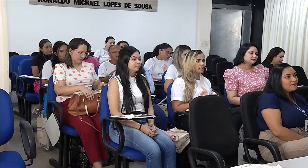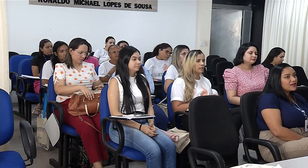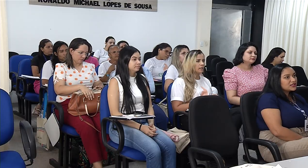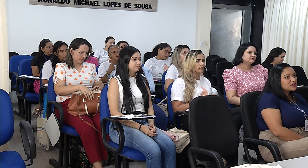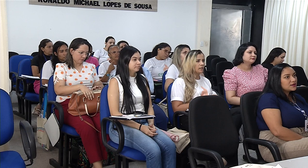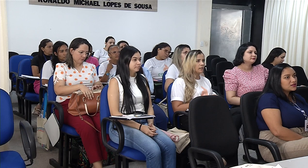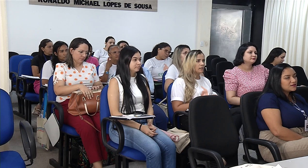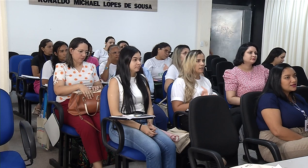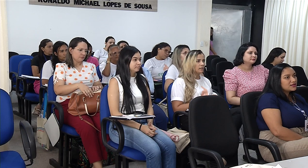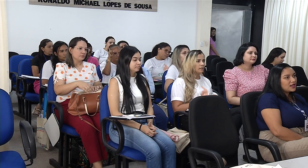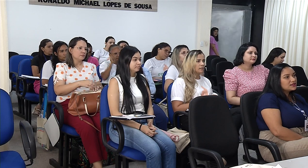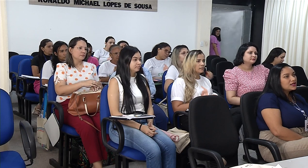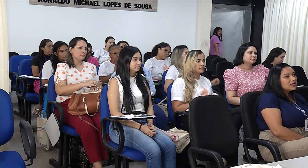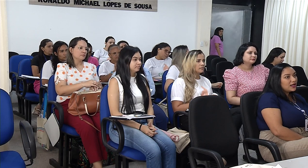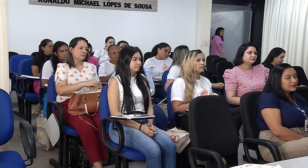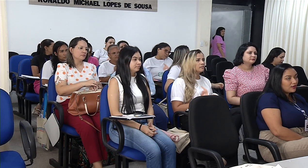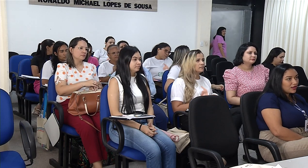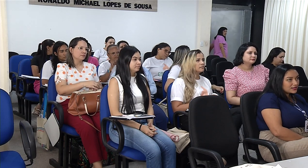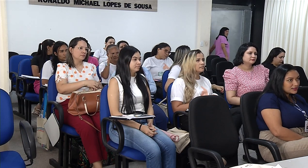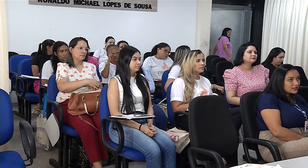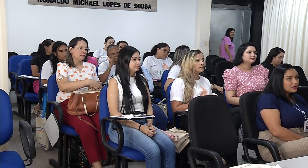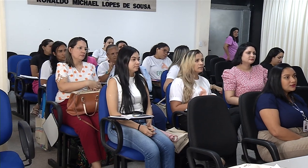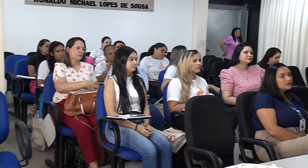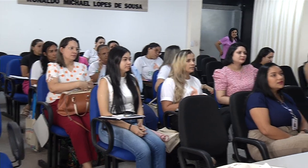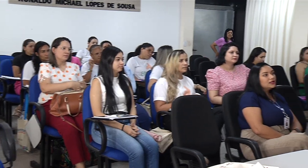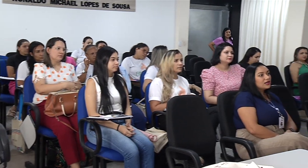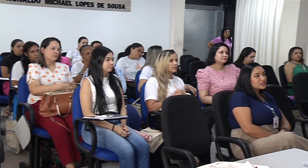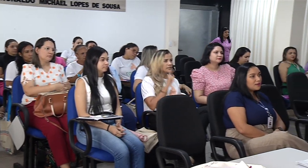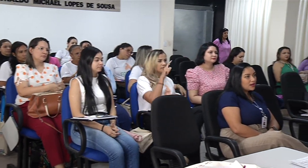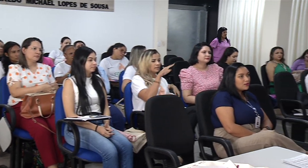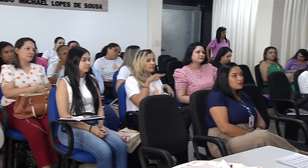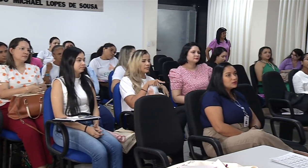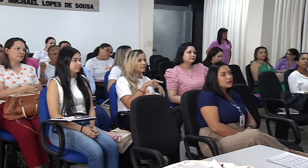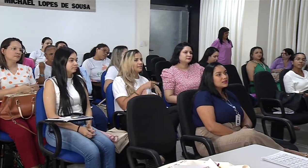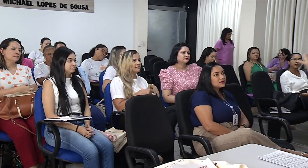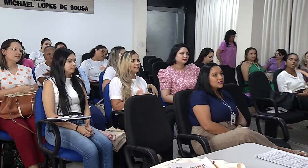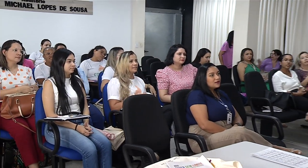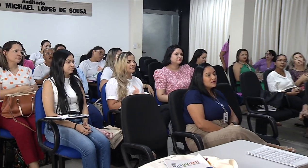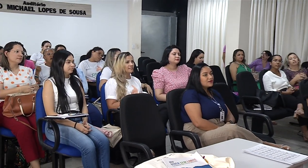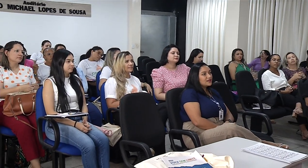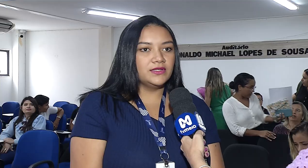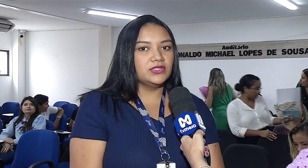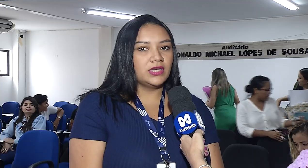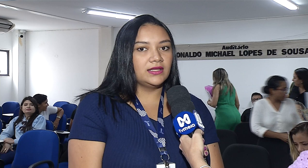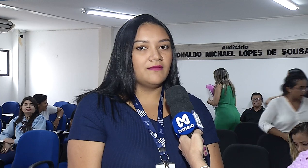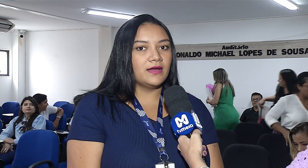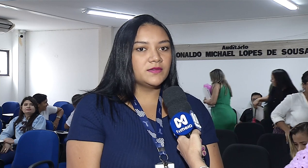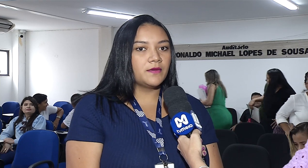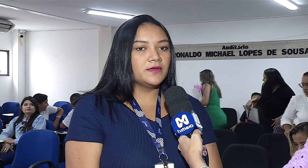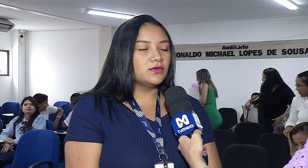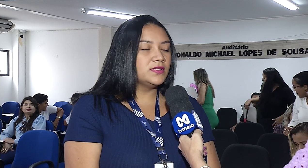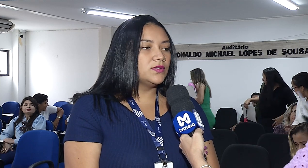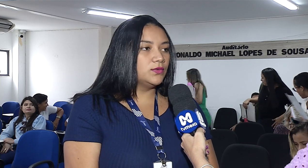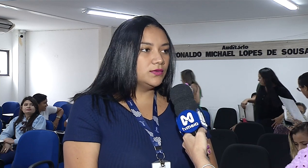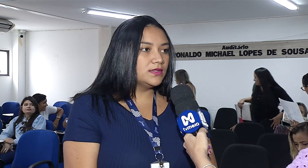Atende hoje 81 alunos e é um exemplo para o país. Inclusive, a gente já tem vários professores surdos